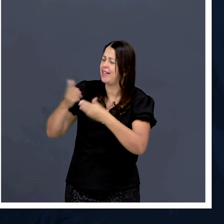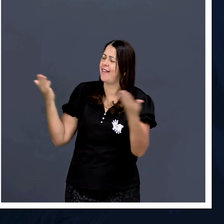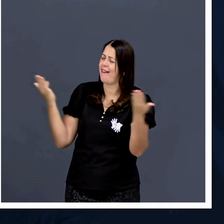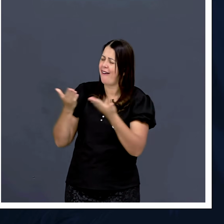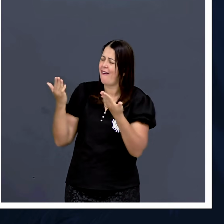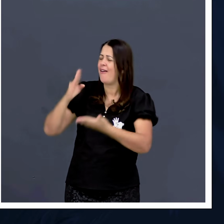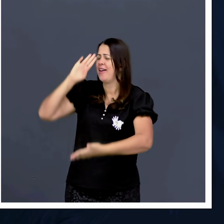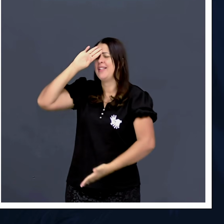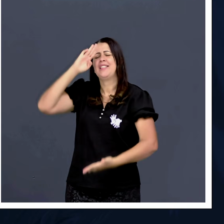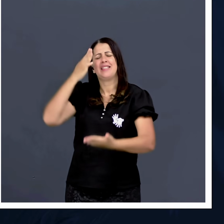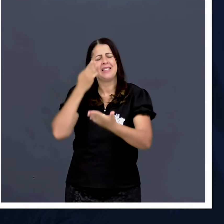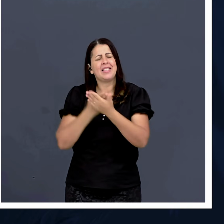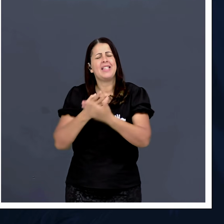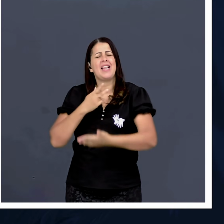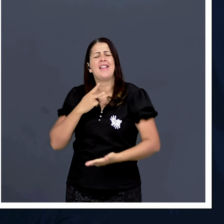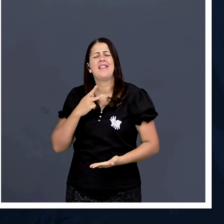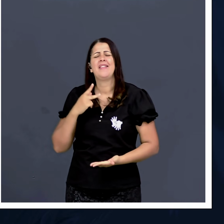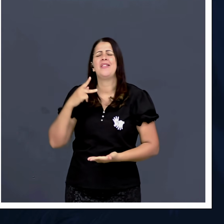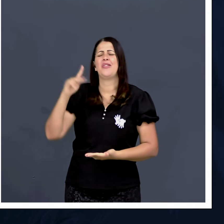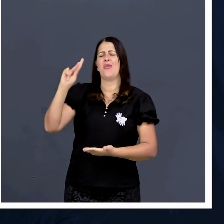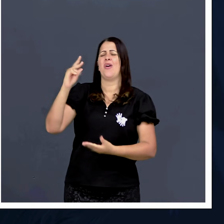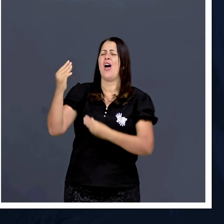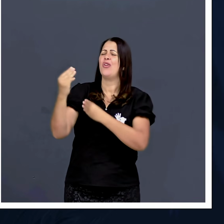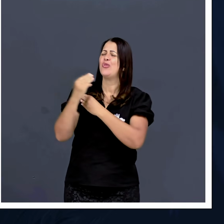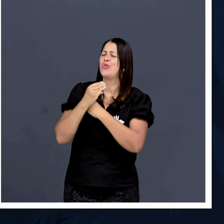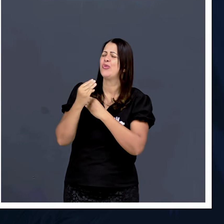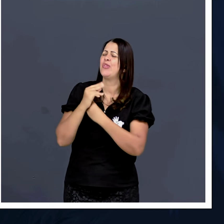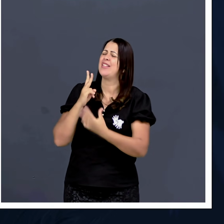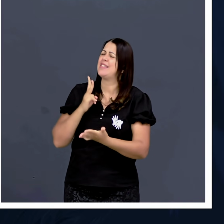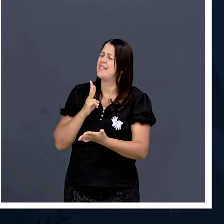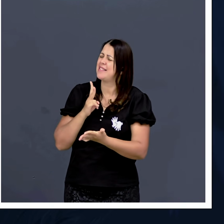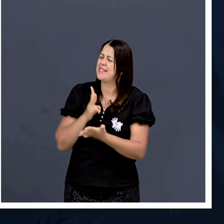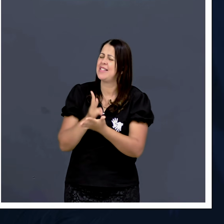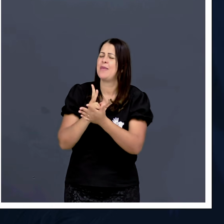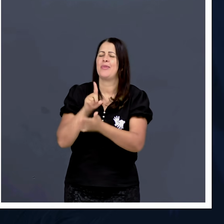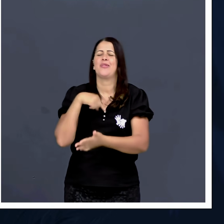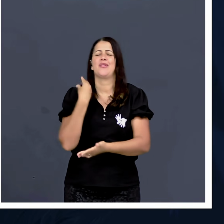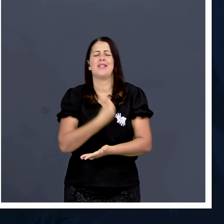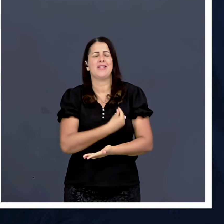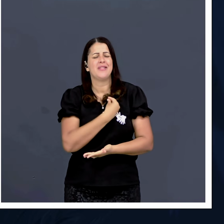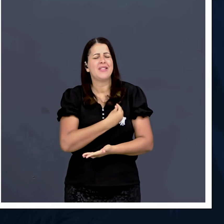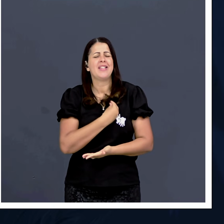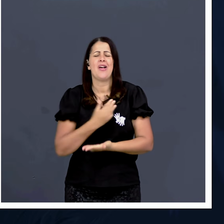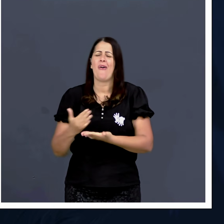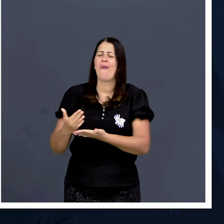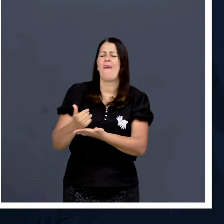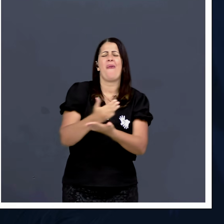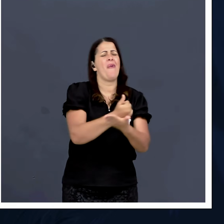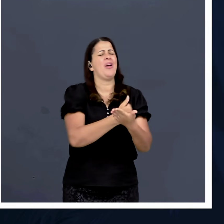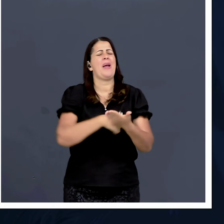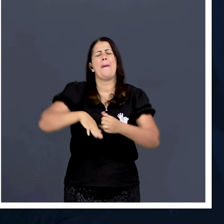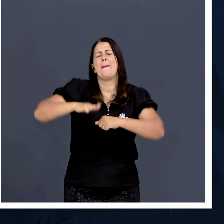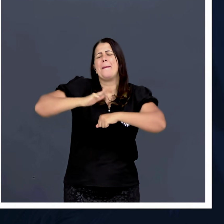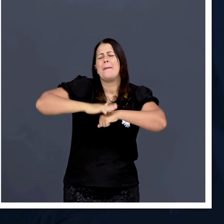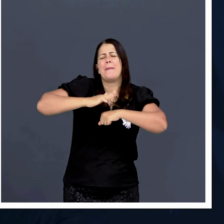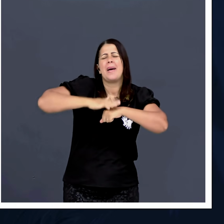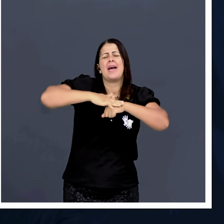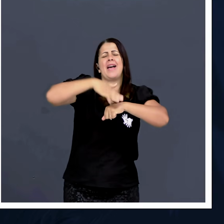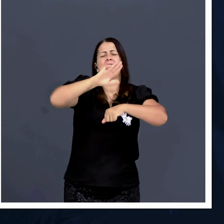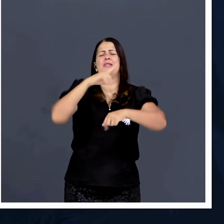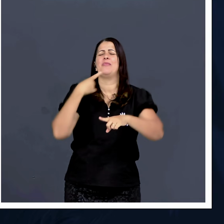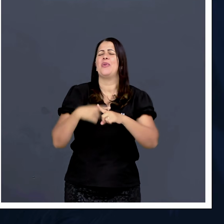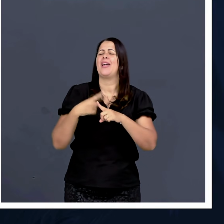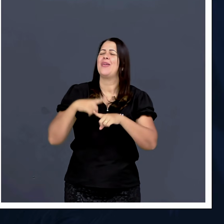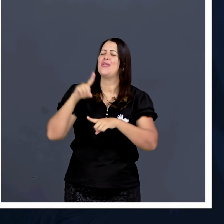e crendo na Tua provisão e na Tua colheita, Pai. Vamos colher 100 vezes mais de tudo aquilo que o Senhor nos